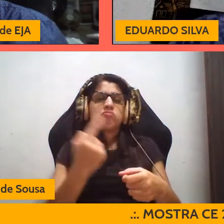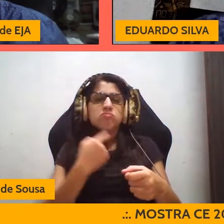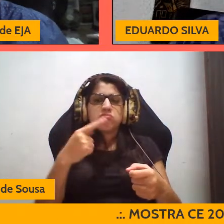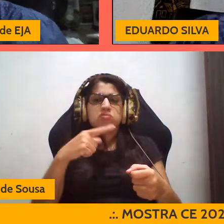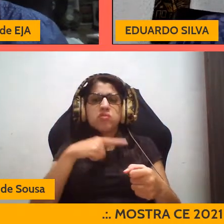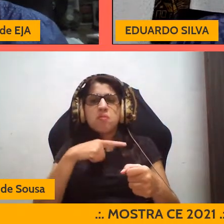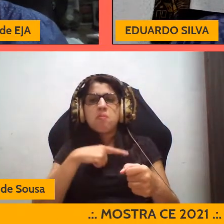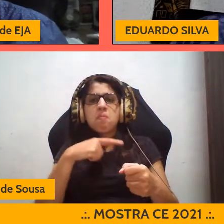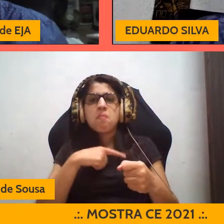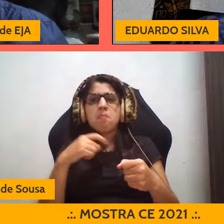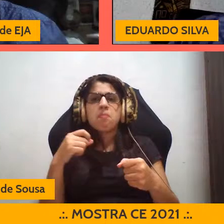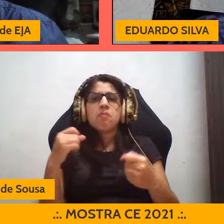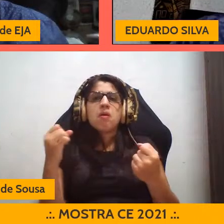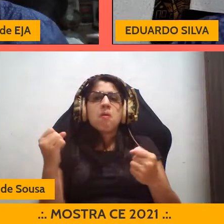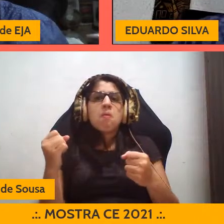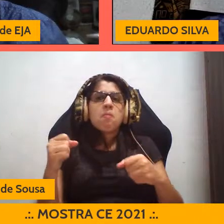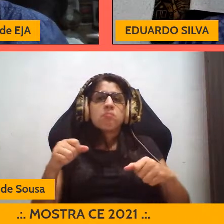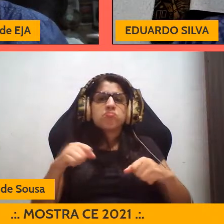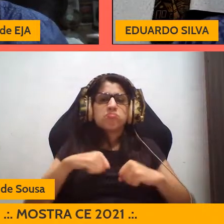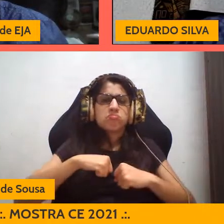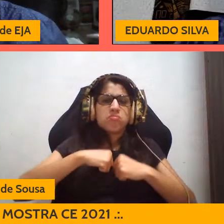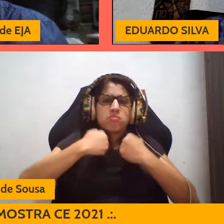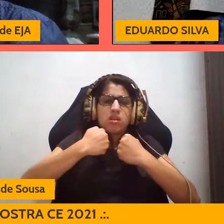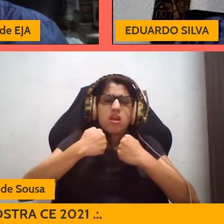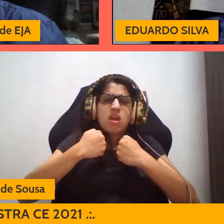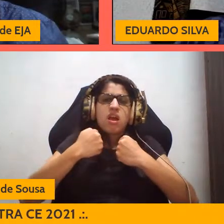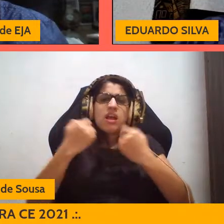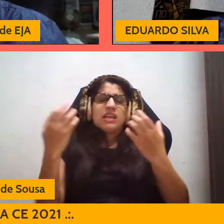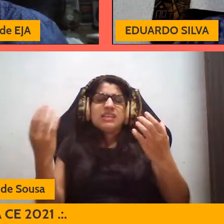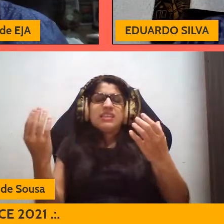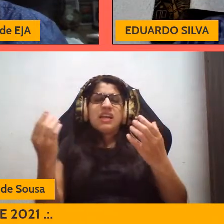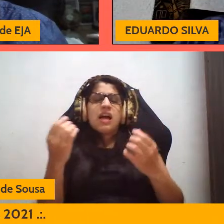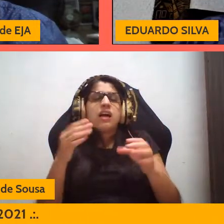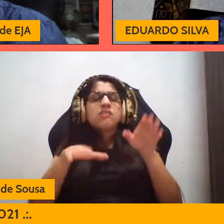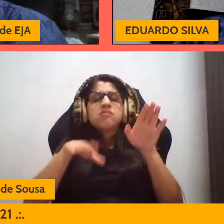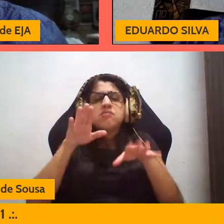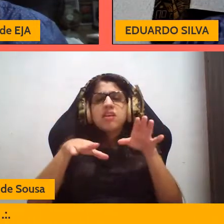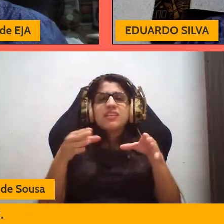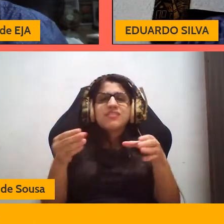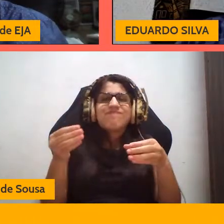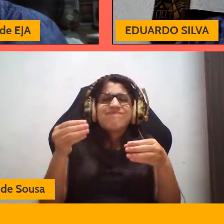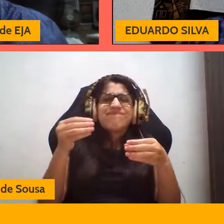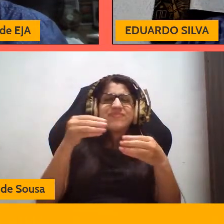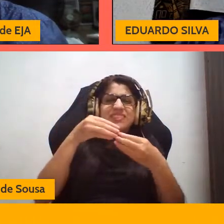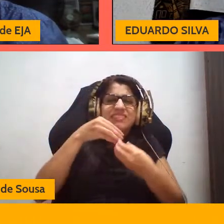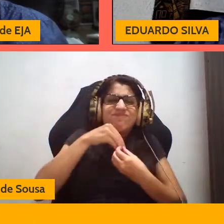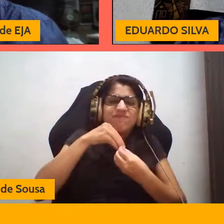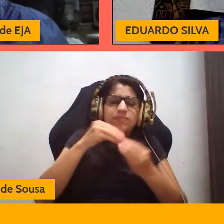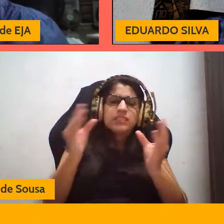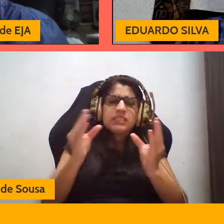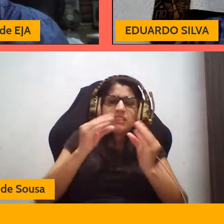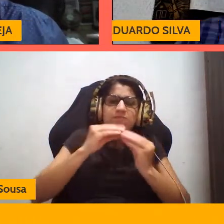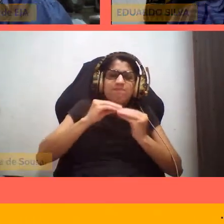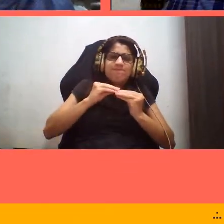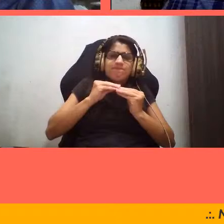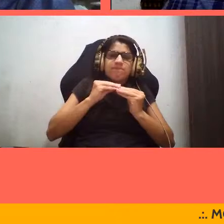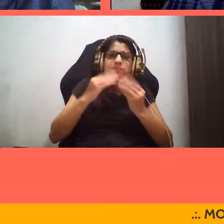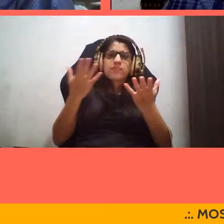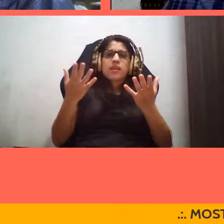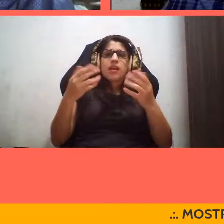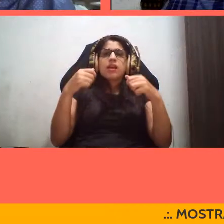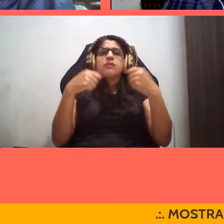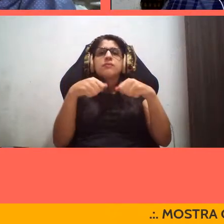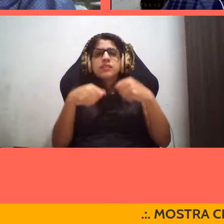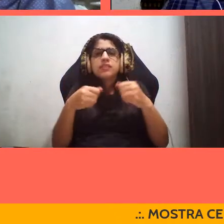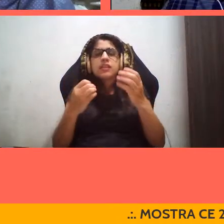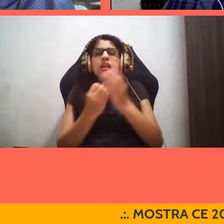muito invisível ou invisibilizado. E há uma necessidade de criar espaços em que isso